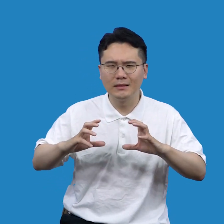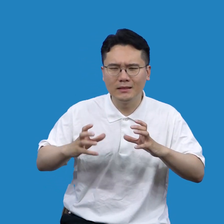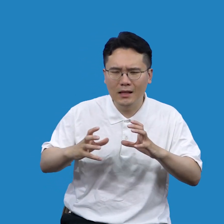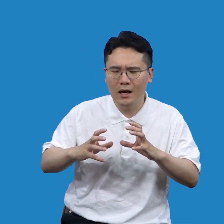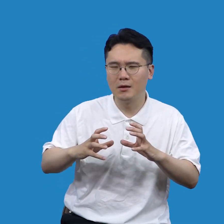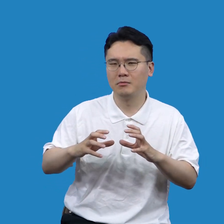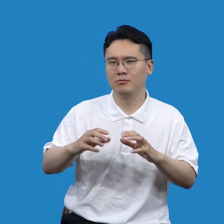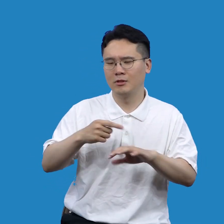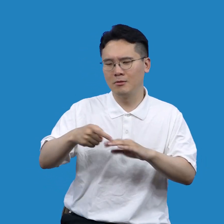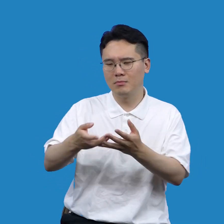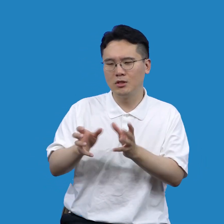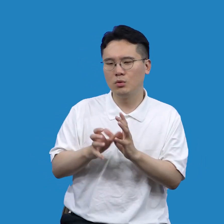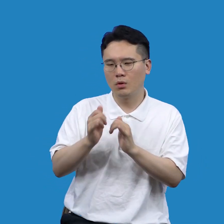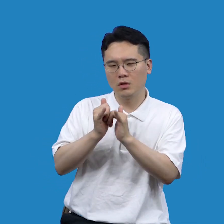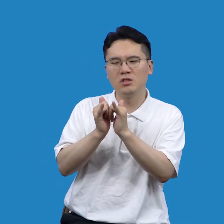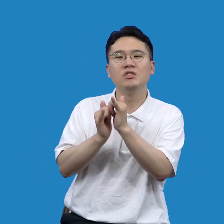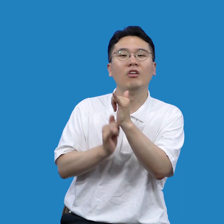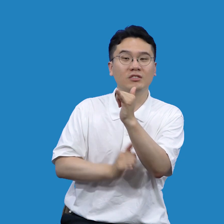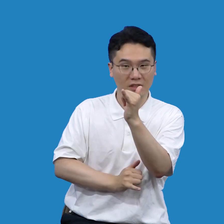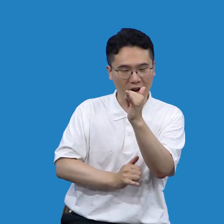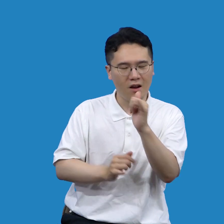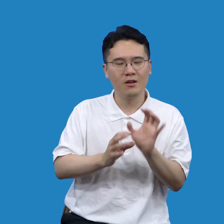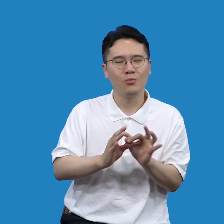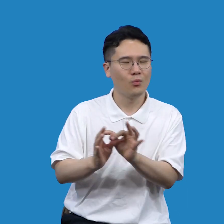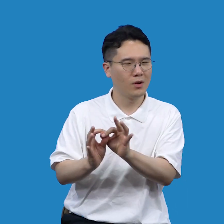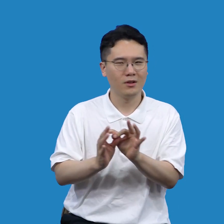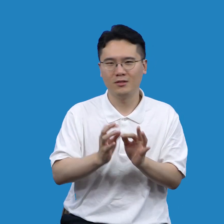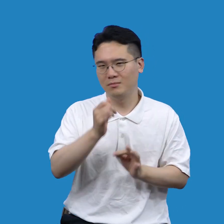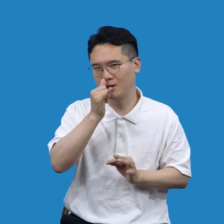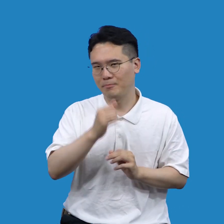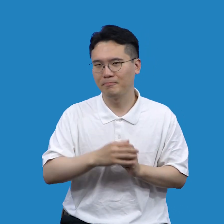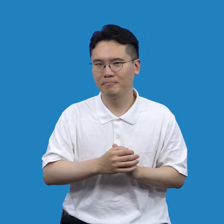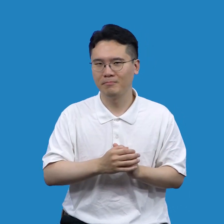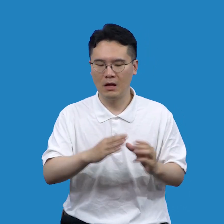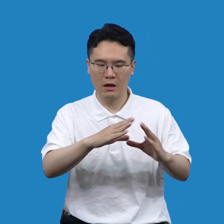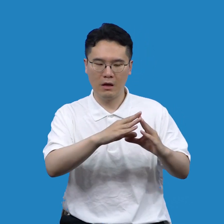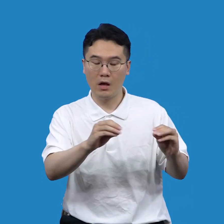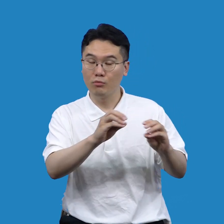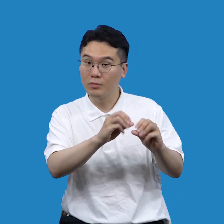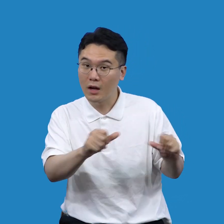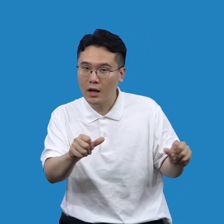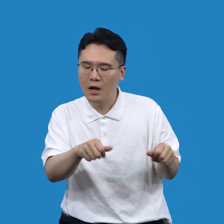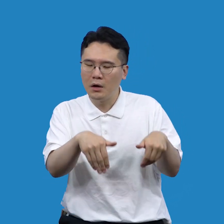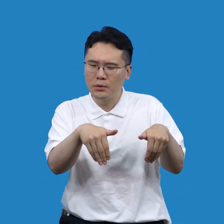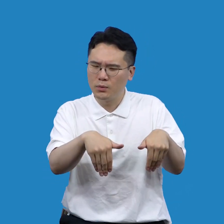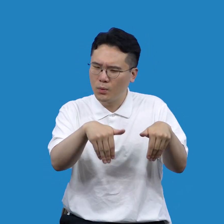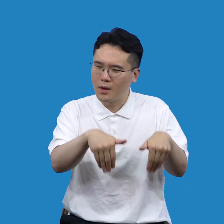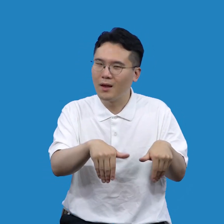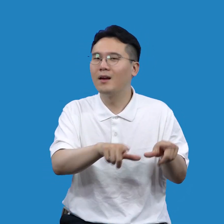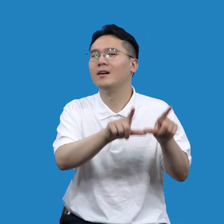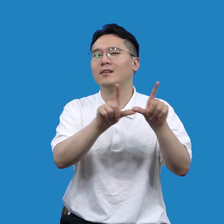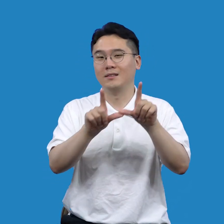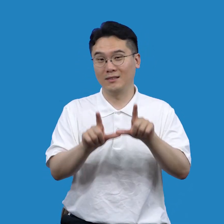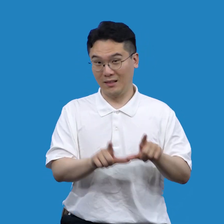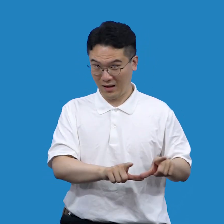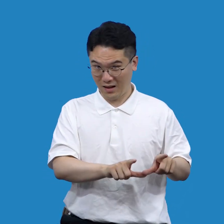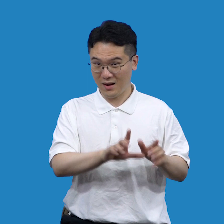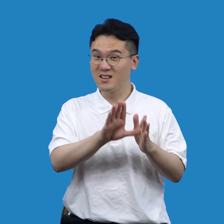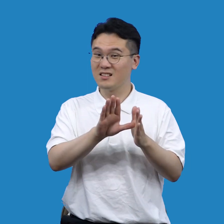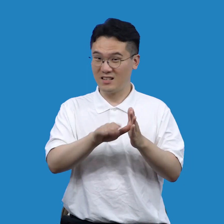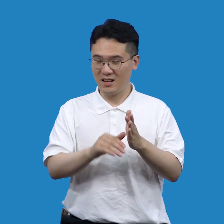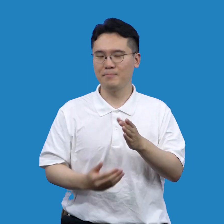결부되어 있습니다. 이스라엘 민족이 애굽 땅에 노예가 되어 있었던 사건이 그